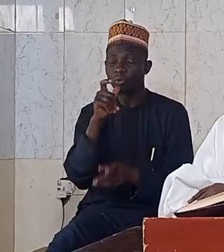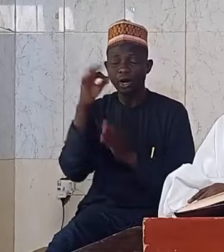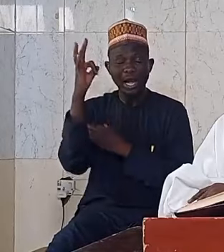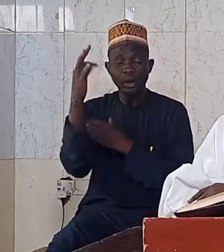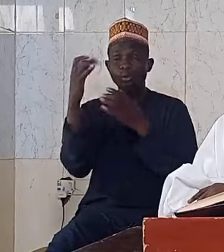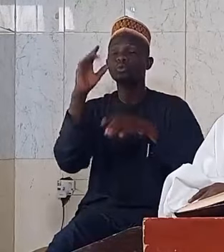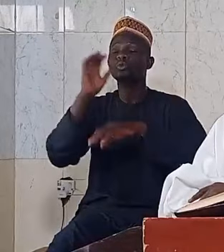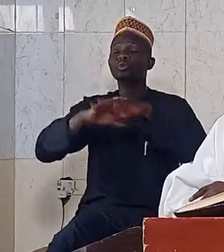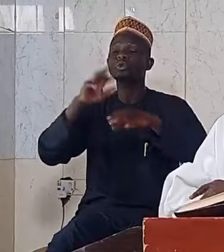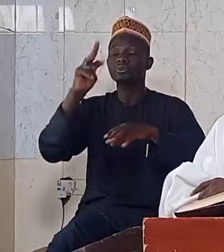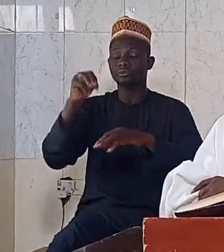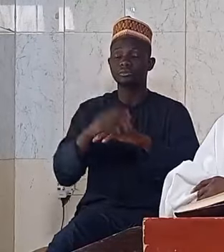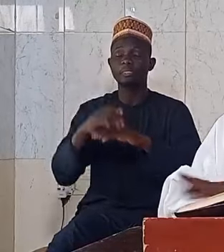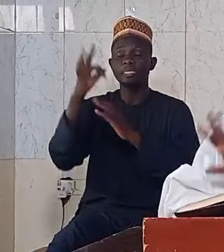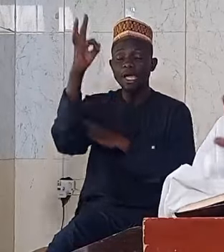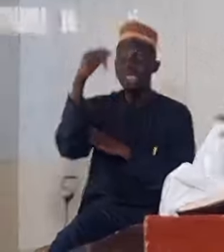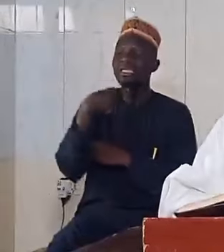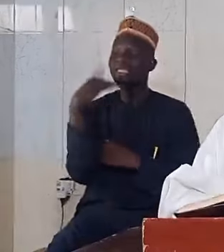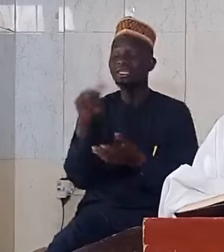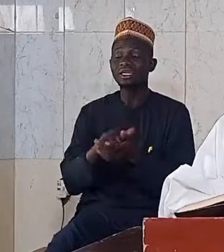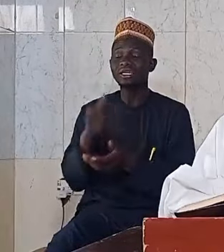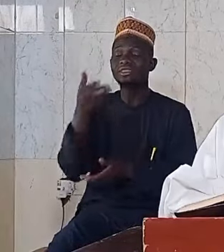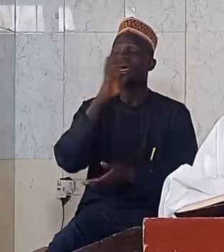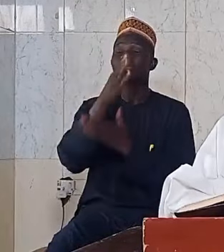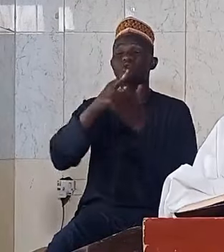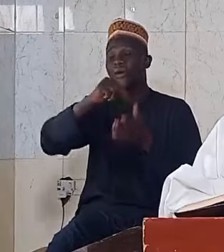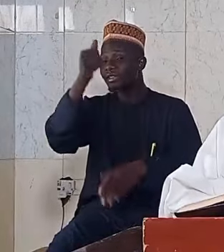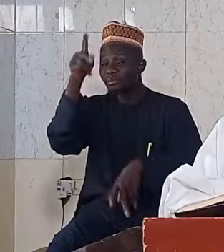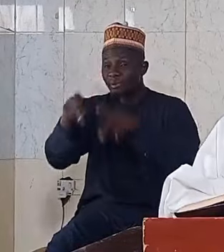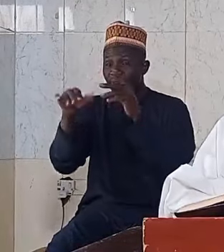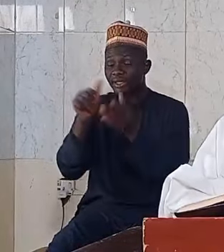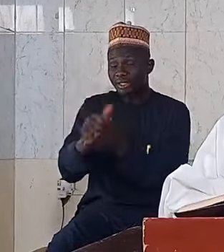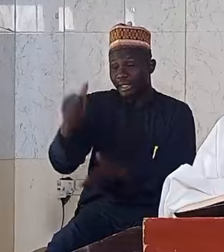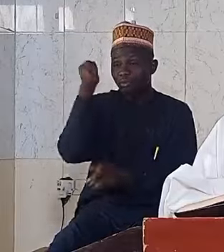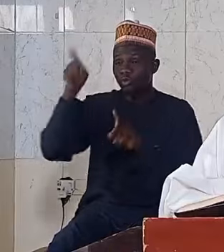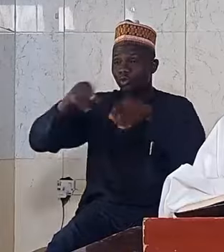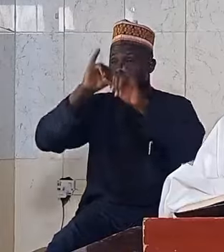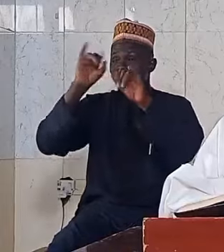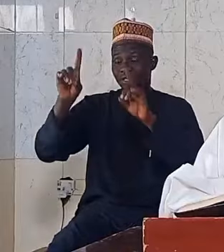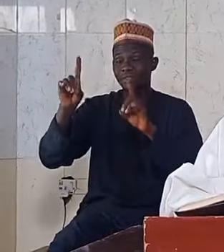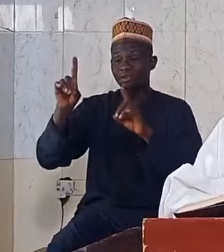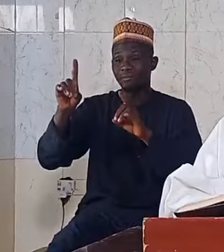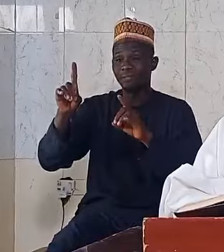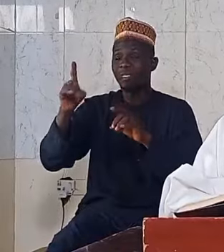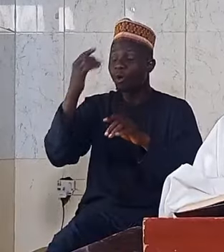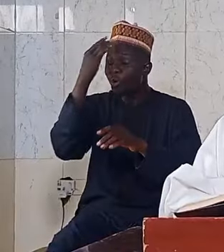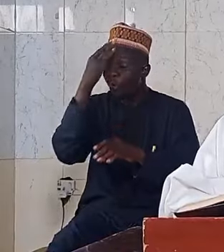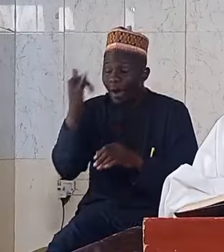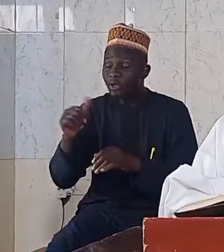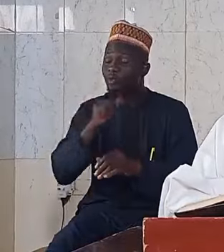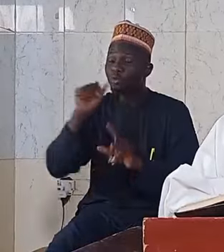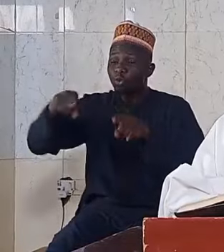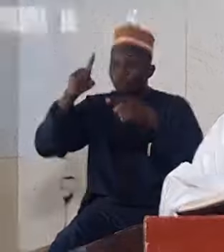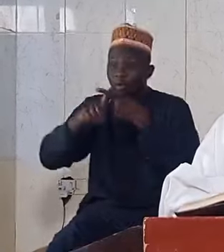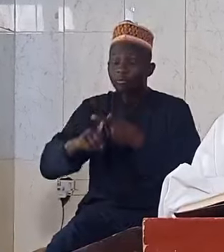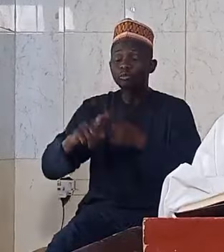basu yi jihadin ba me ya hana ku bayan kuwa ga sababin da zai sa ku tashi ku